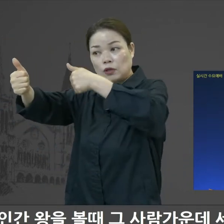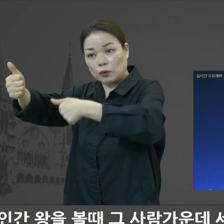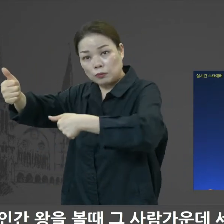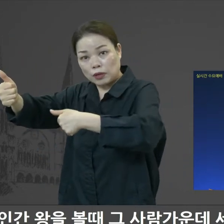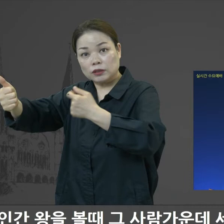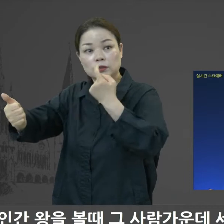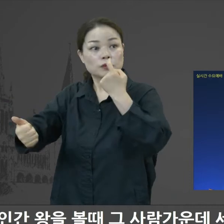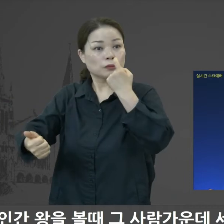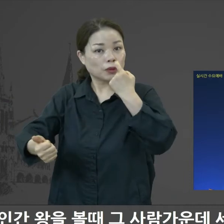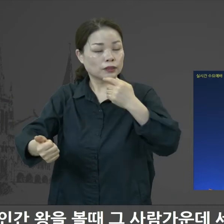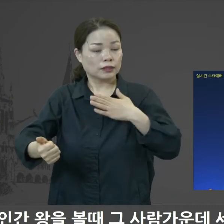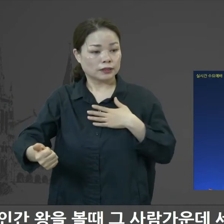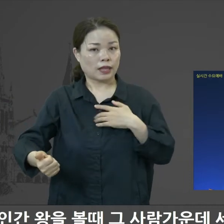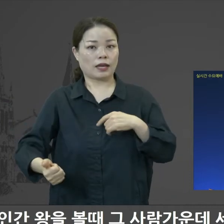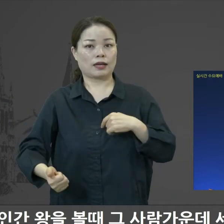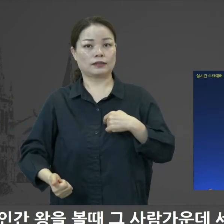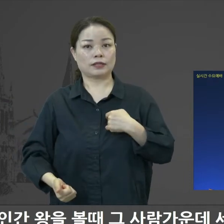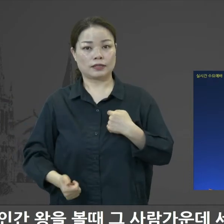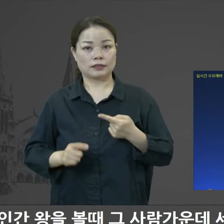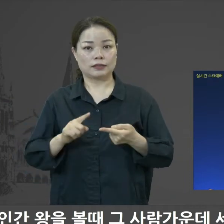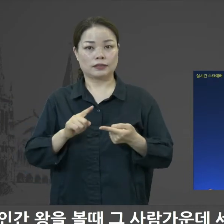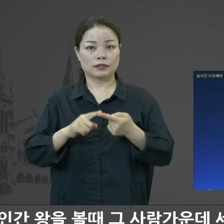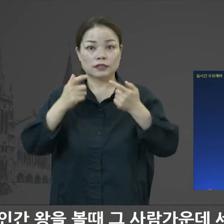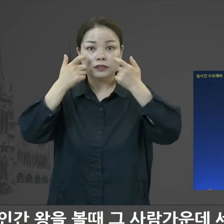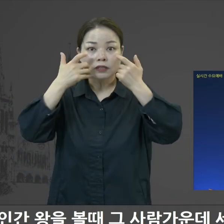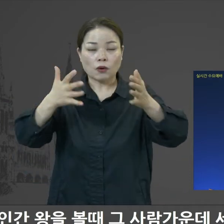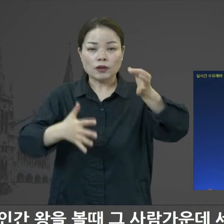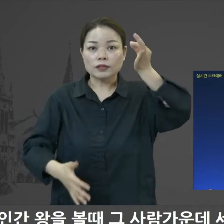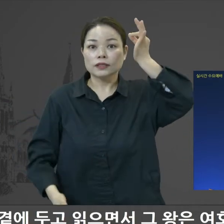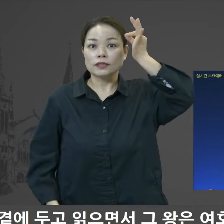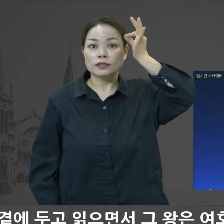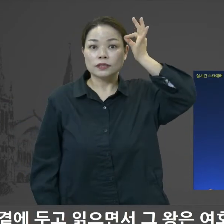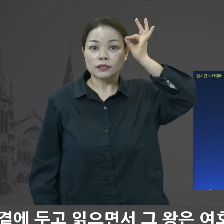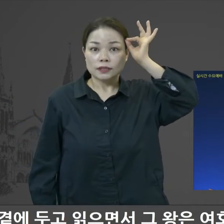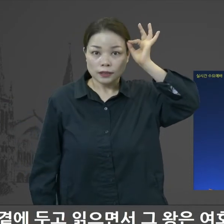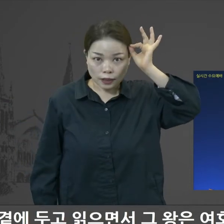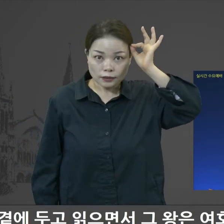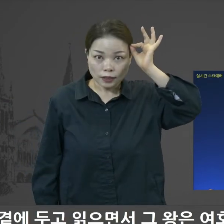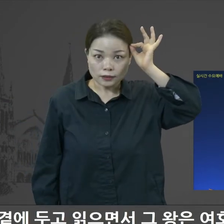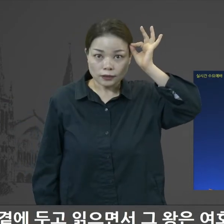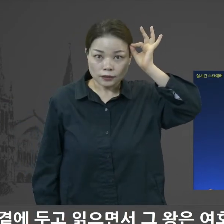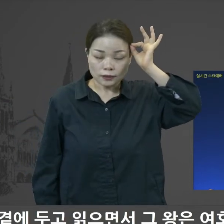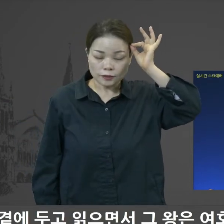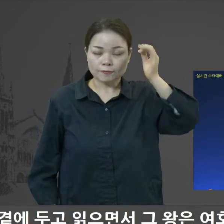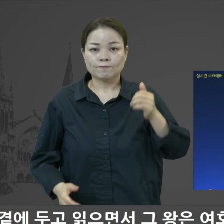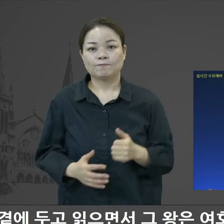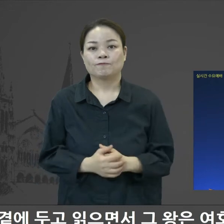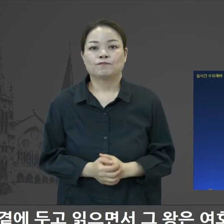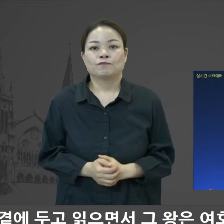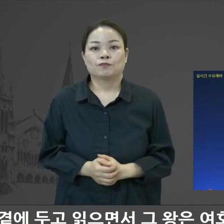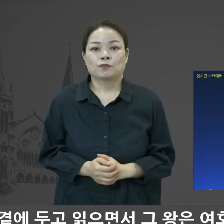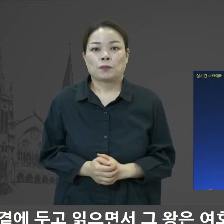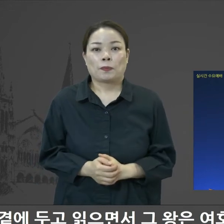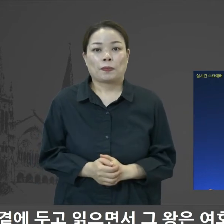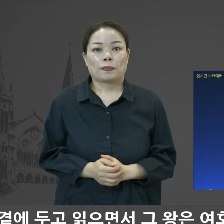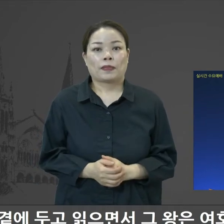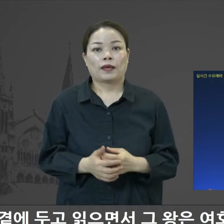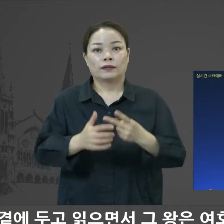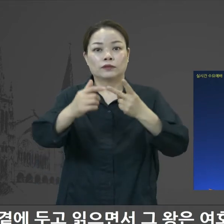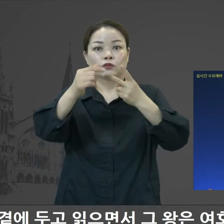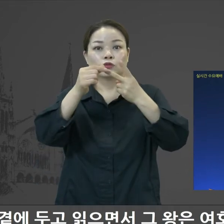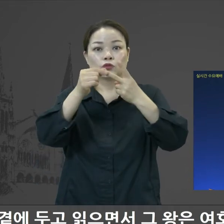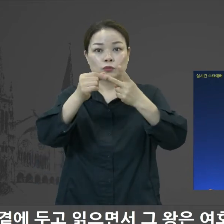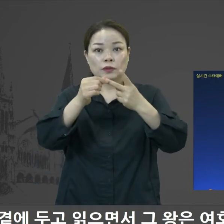배워서 자기 자신이 누구인지를 아주 명확하게 알아야 한다라고 성경은 기록하고 있습니다. 두